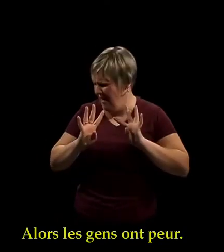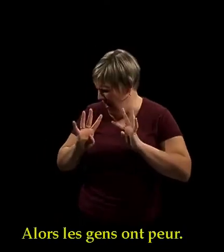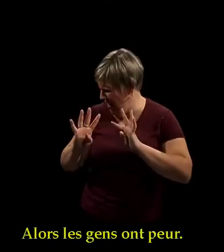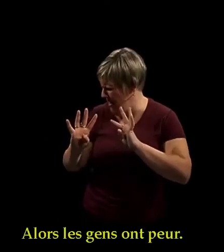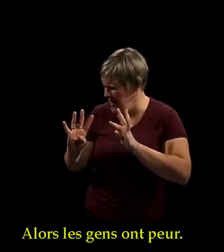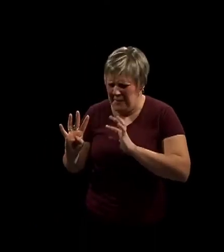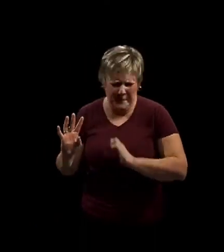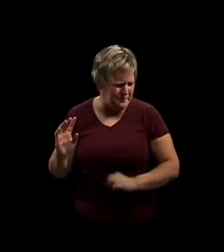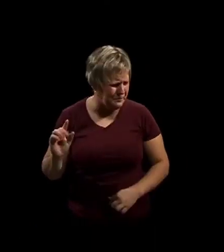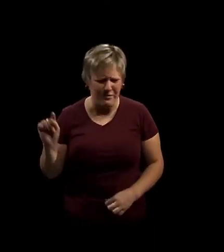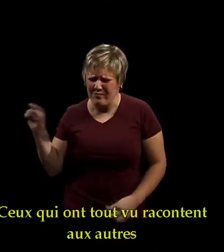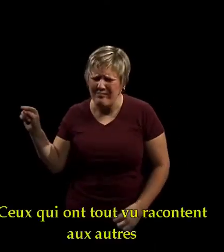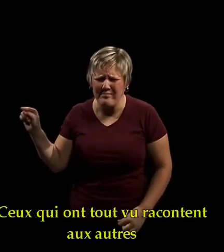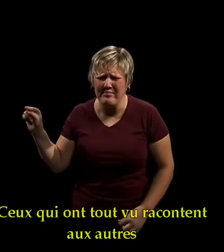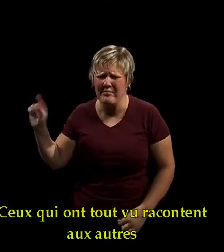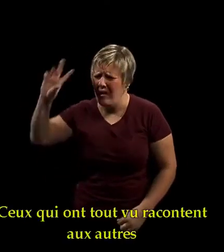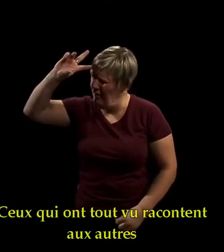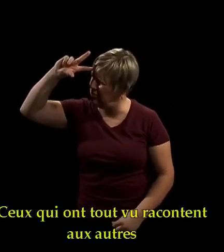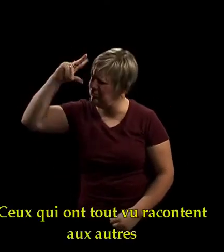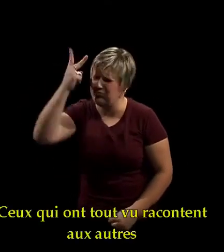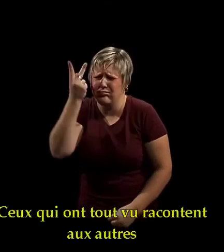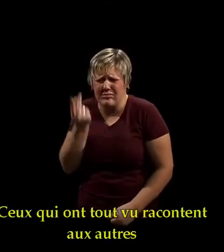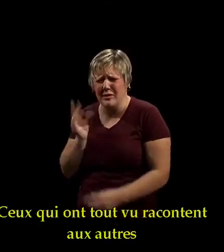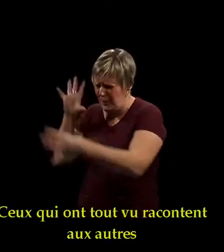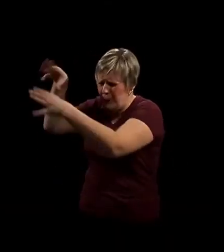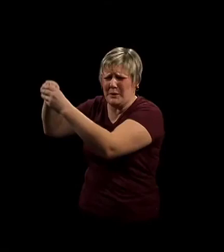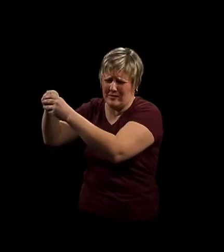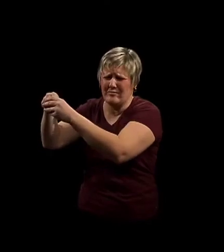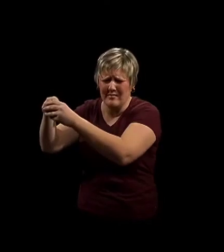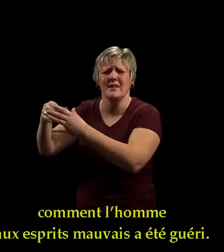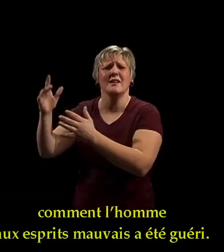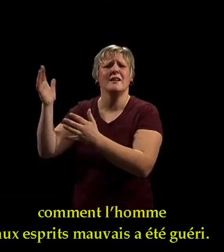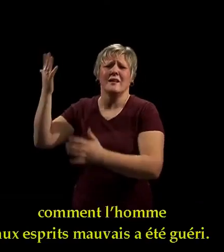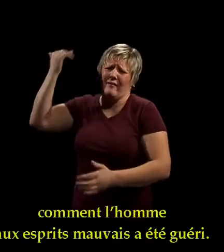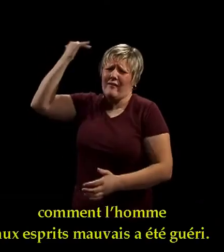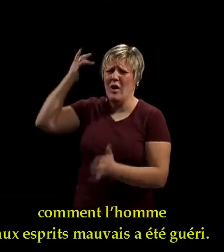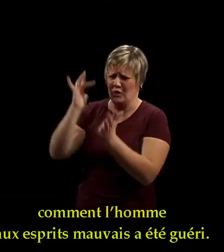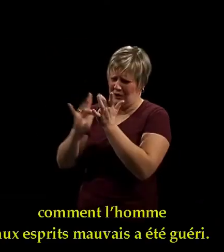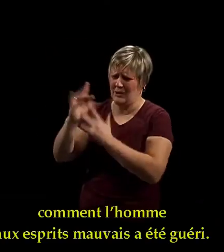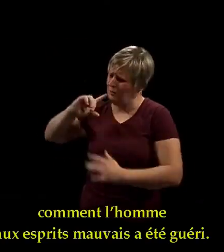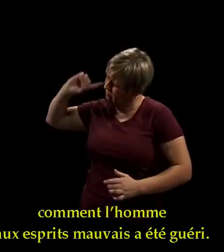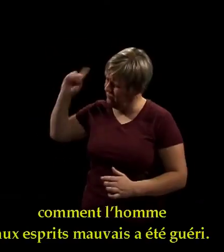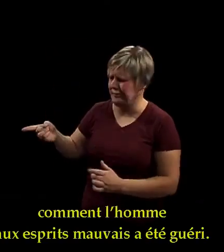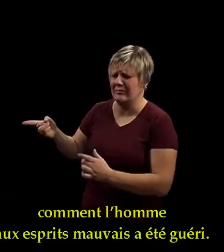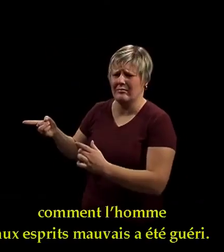Alors les gens ont peur. Ceux qui ont tout vu racontent aux autres comment l'homme aux esprits mauvais a été guéri.